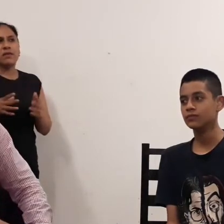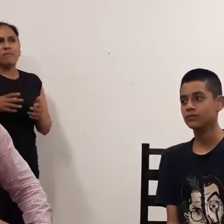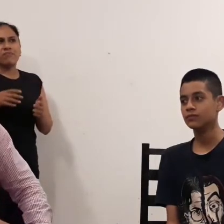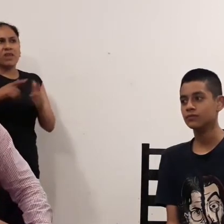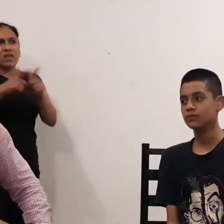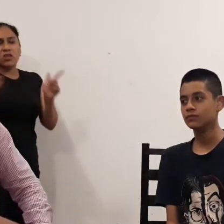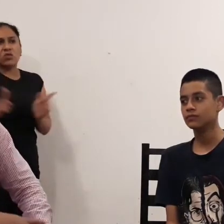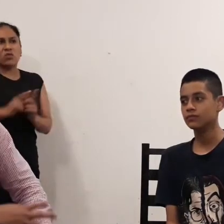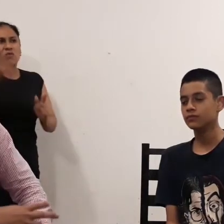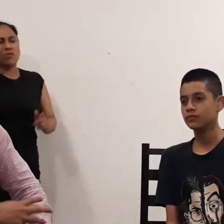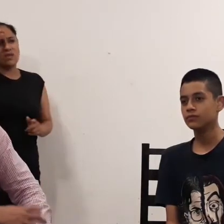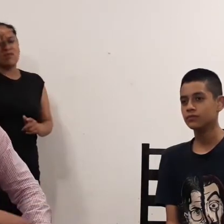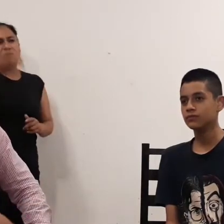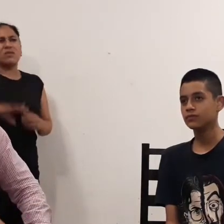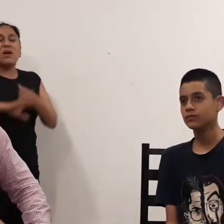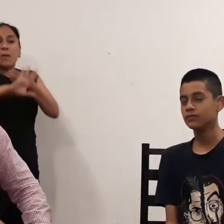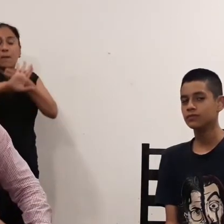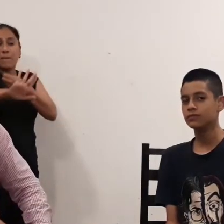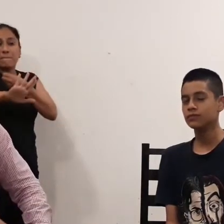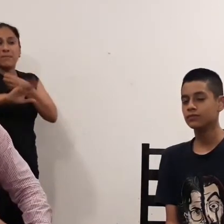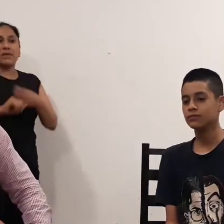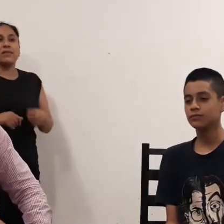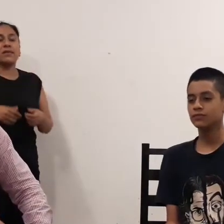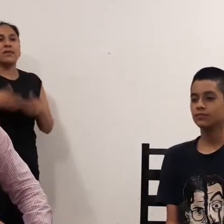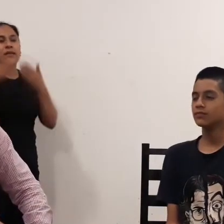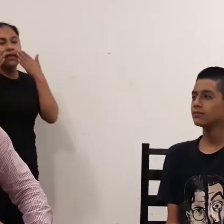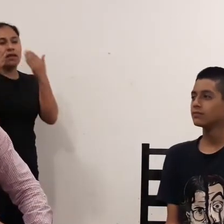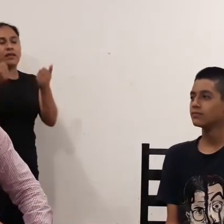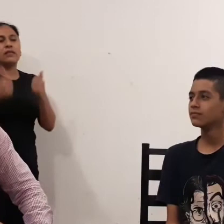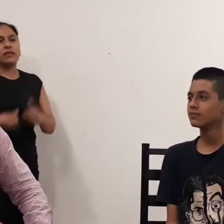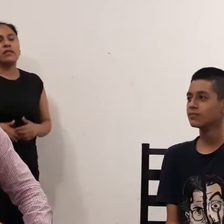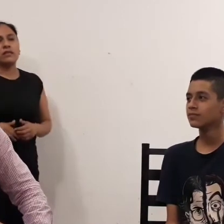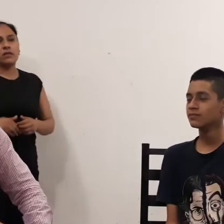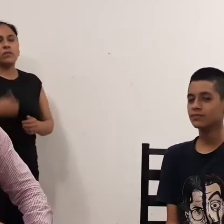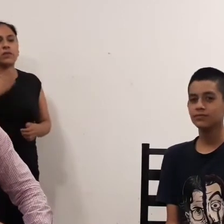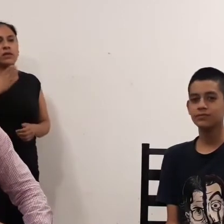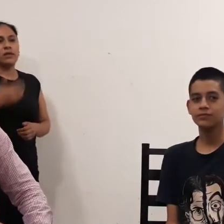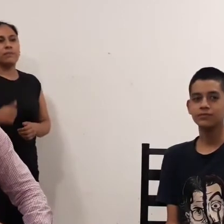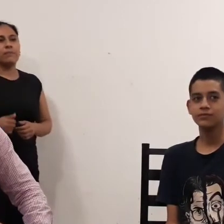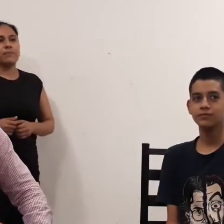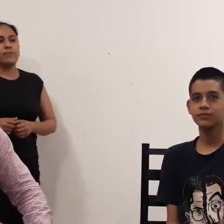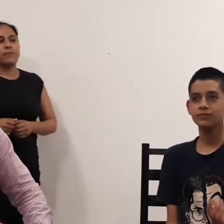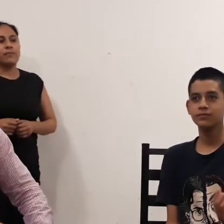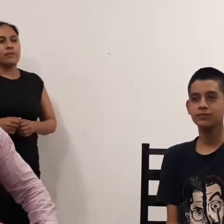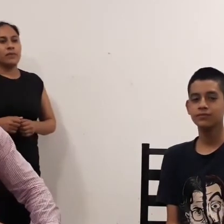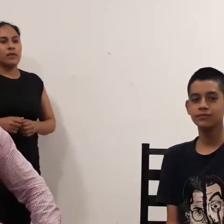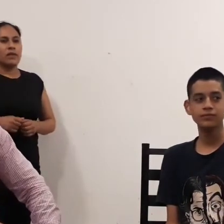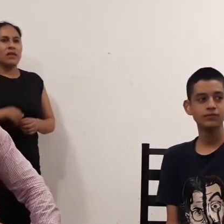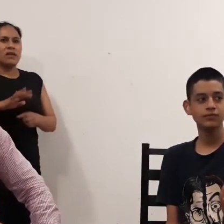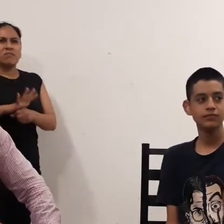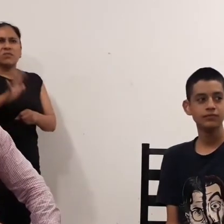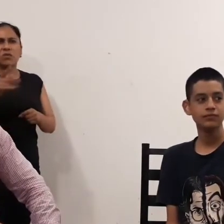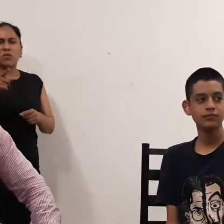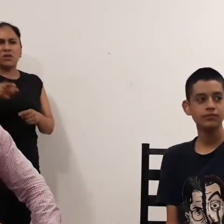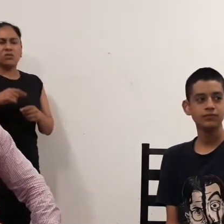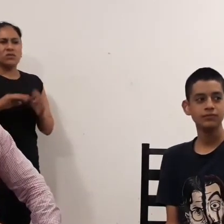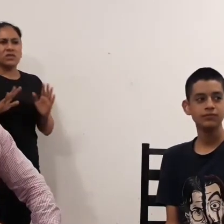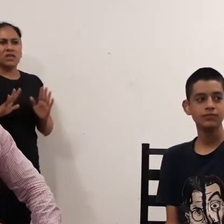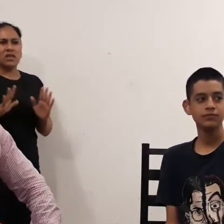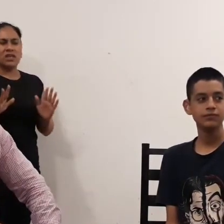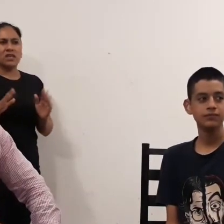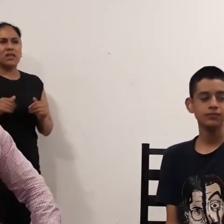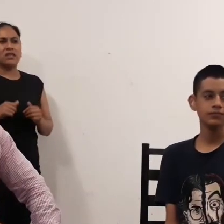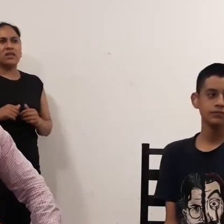hasta a veces impide que se les dé la atención adecuada a ellos. ¿Cuál es el papel que usted está jugando en este